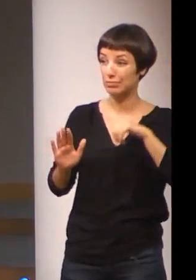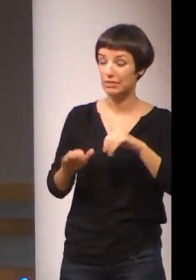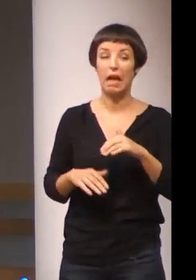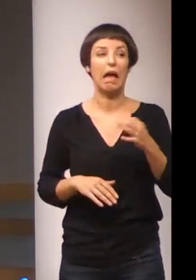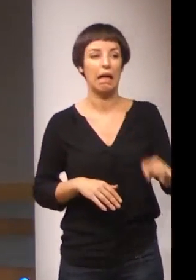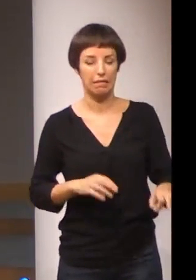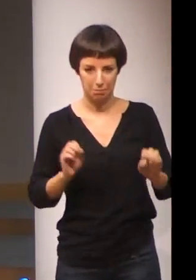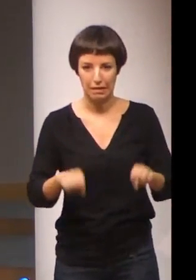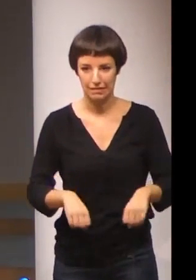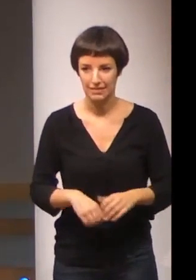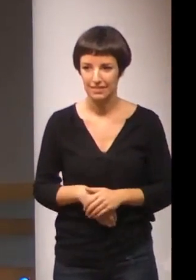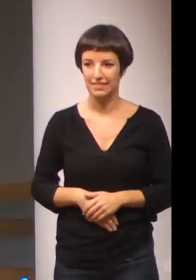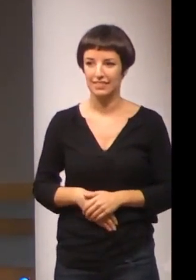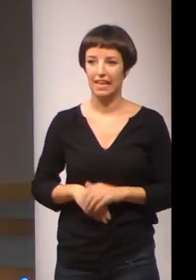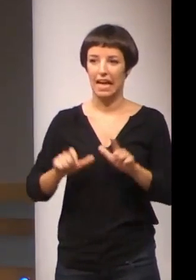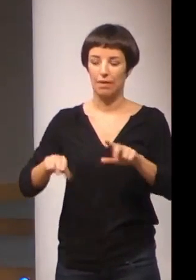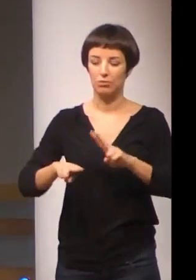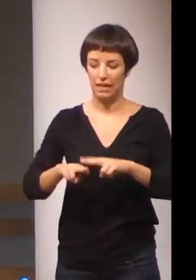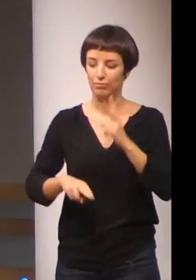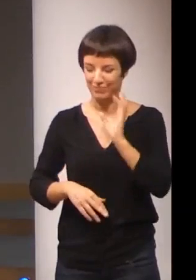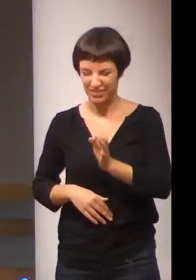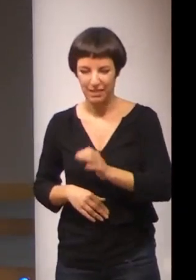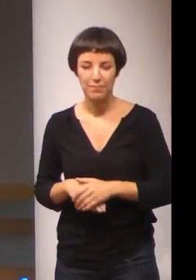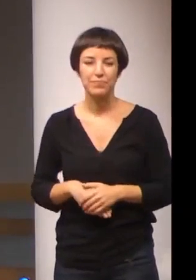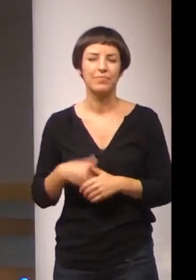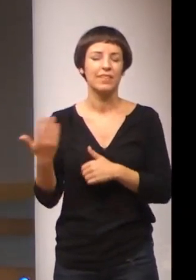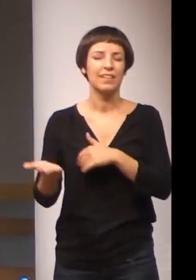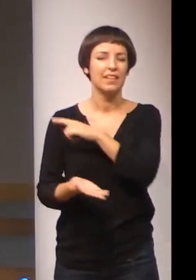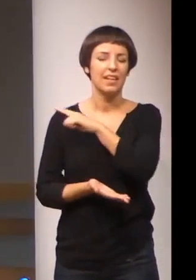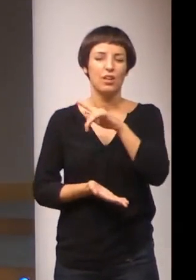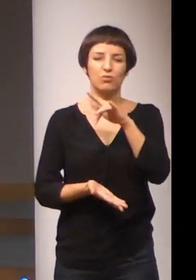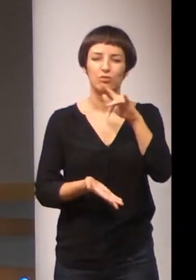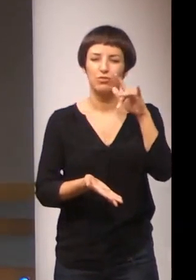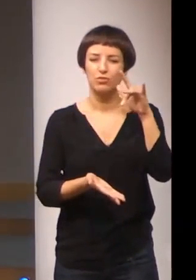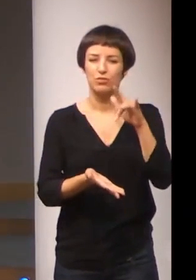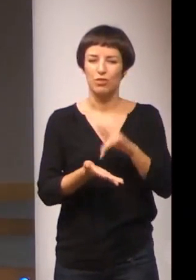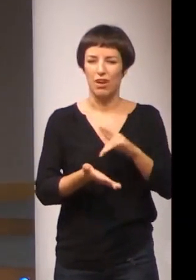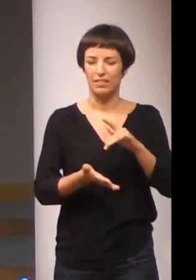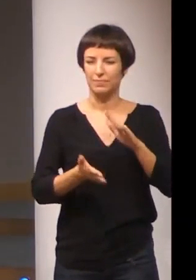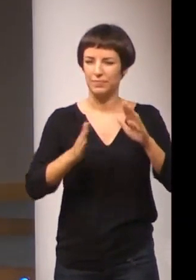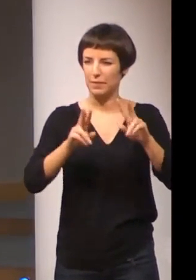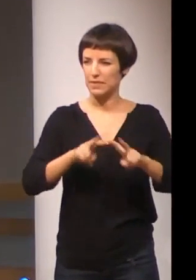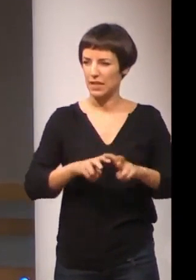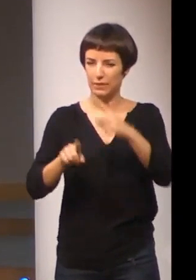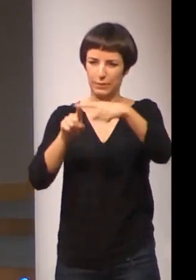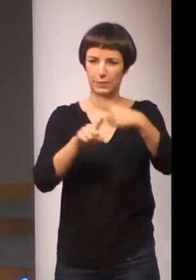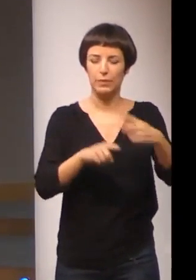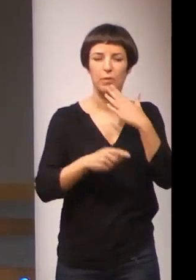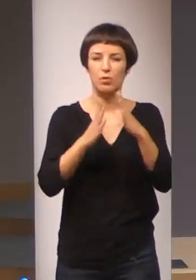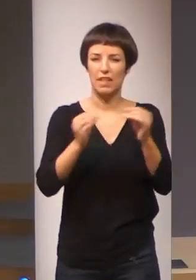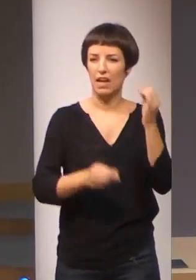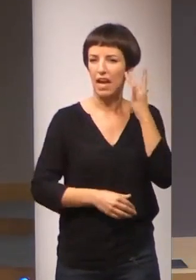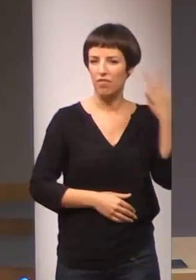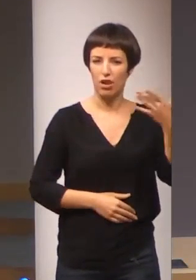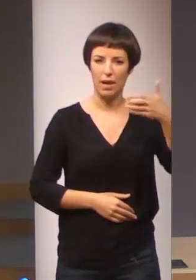Vale, campus de Tarragona, efectivamente. Ha realizado distintas estancias de investigación, concretamente en la Universidad de California, en